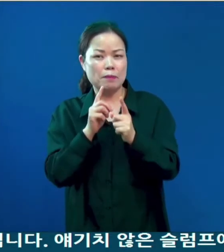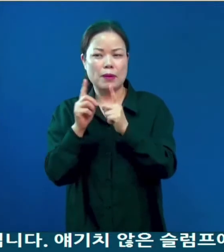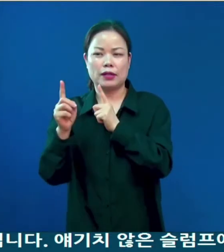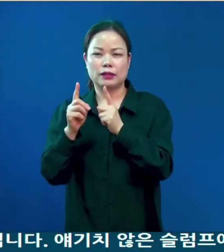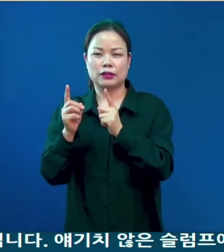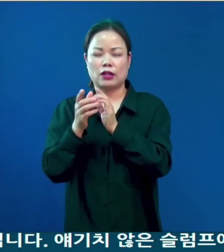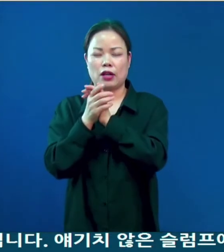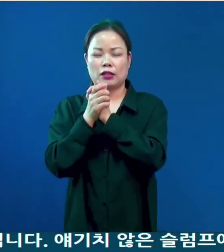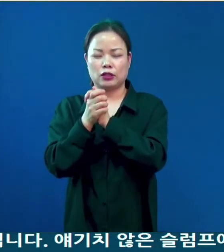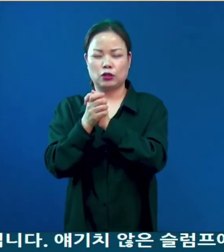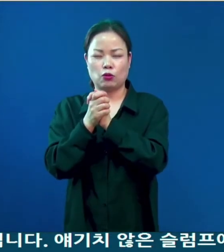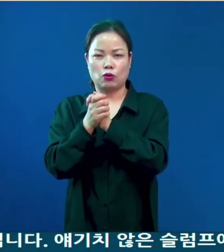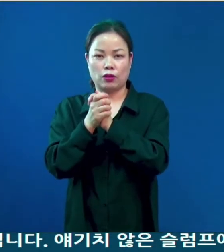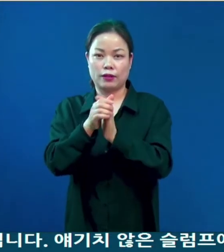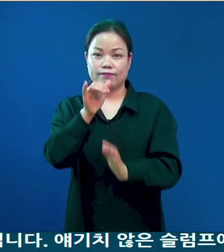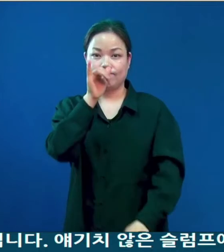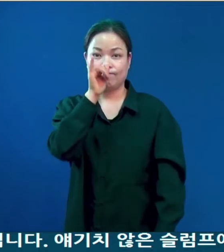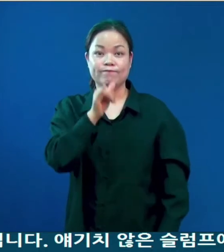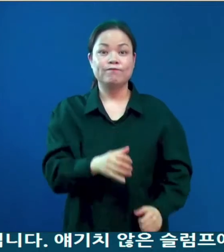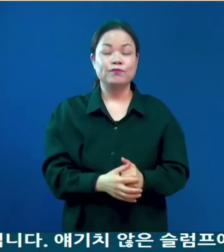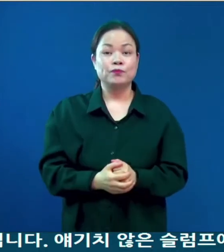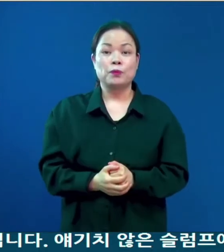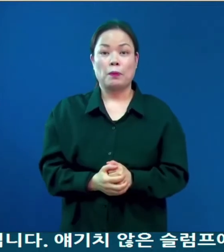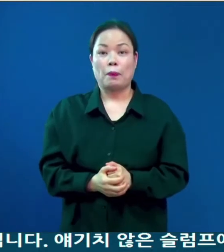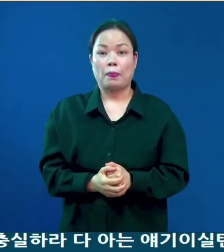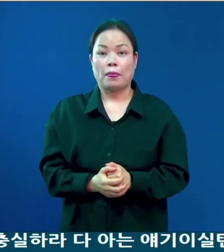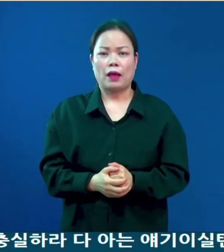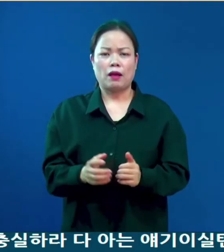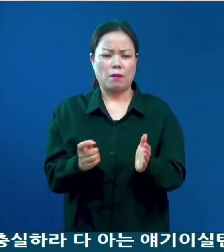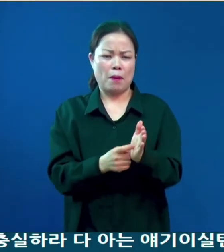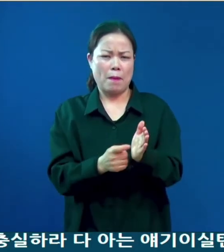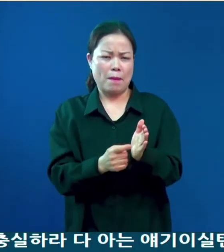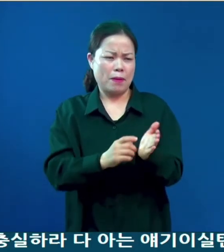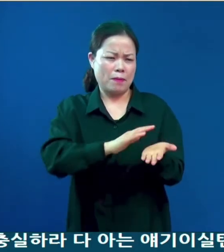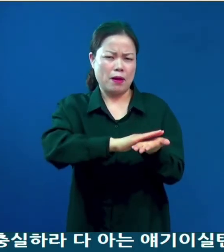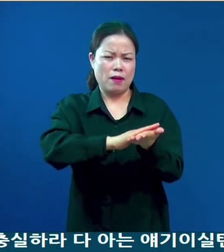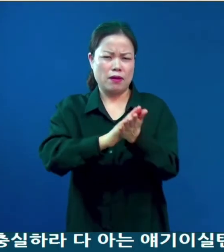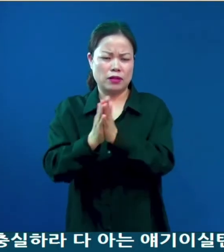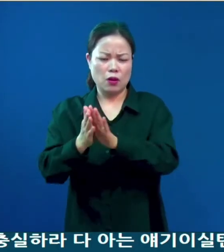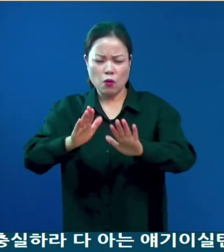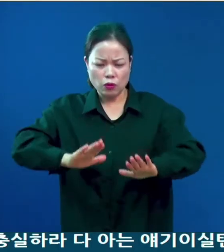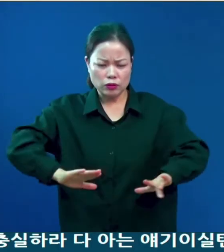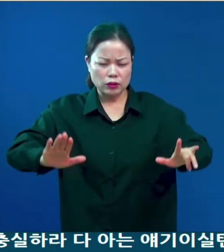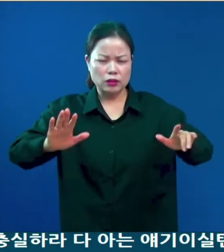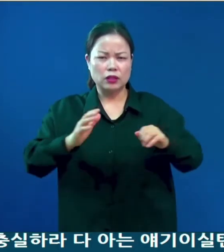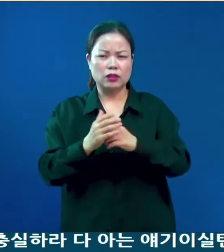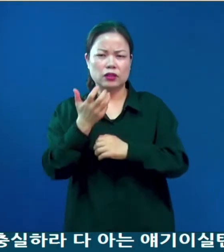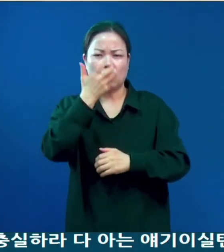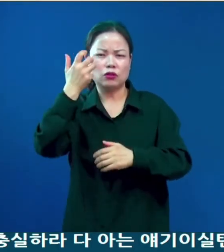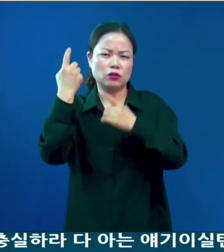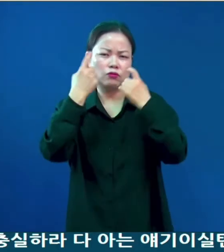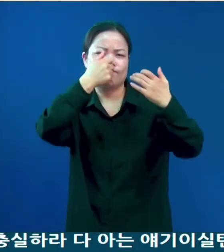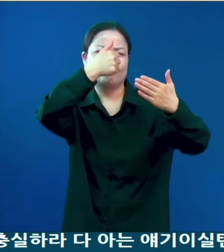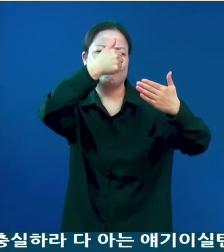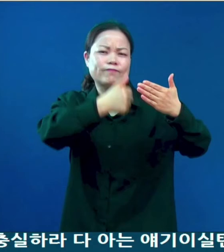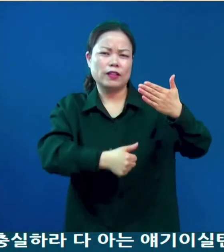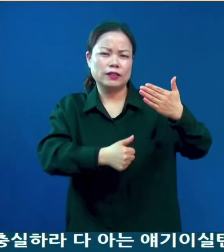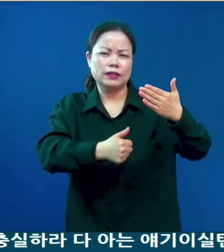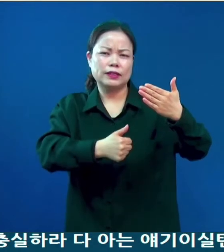말씀과 기도라고 할 수 있겠습니다. 급변하는 오늘날, 또 영적 슬럼프에 빠지기 쉬운, 너무나